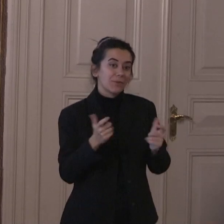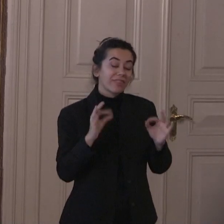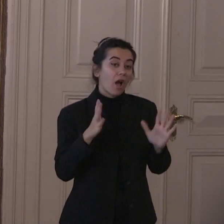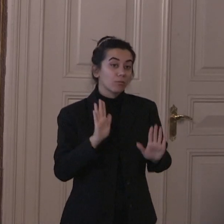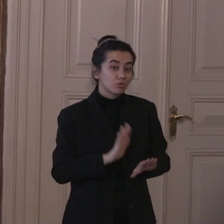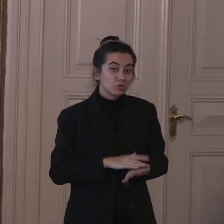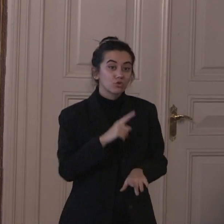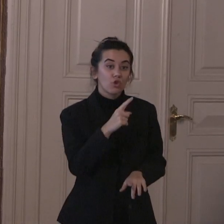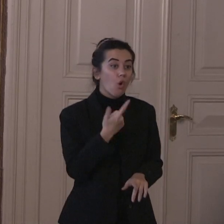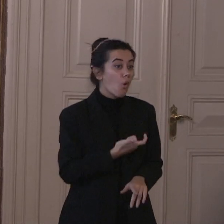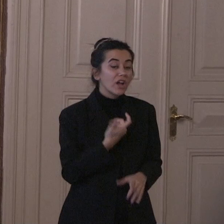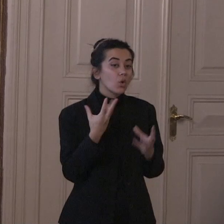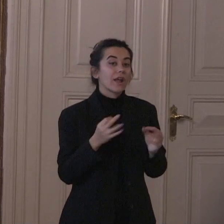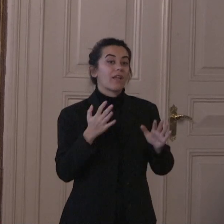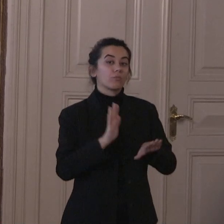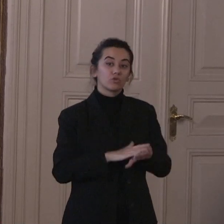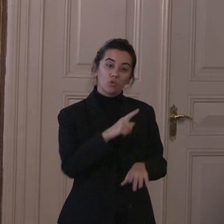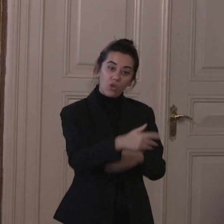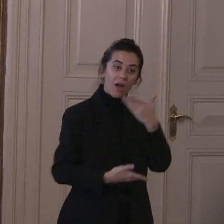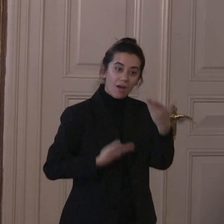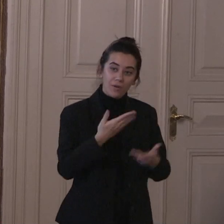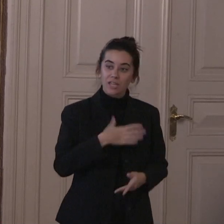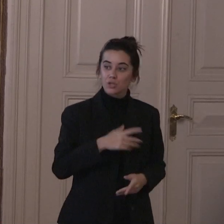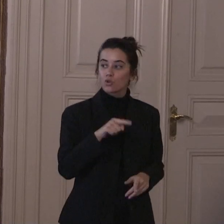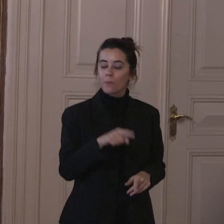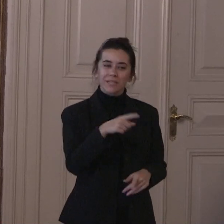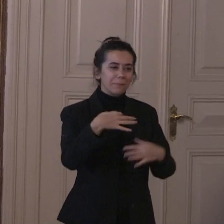onlardan bahsedeceğim. Aslında metin hazırladım, şimdi hiç gerek yok.